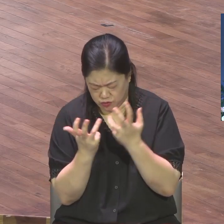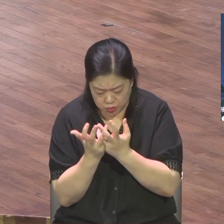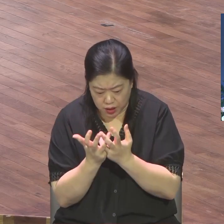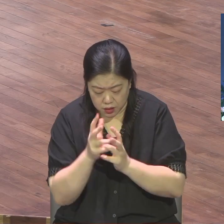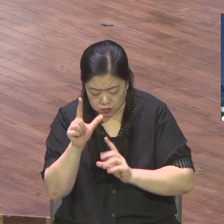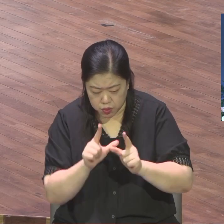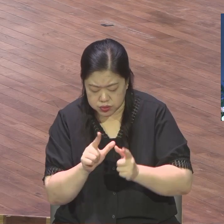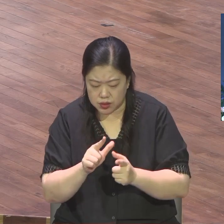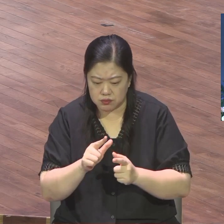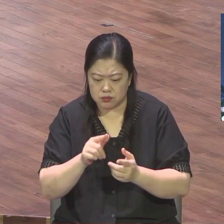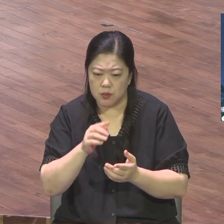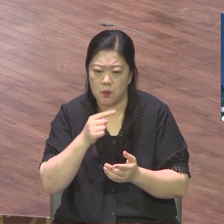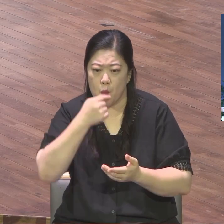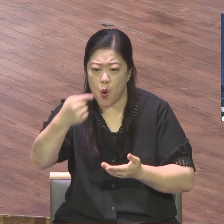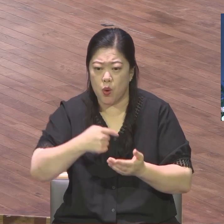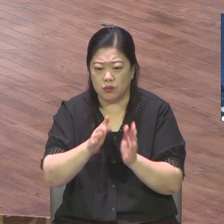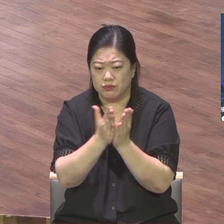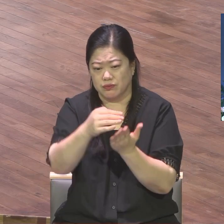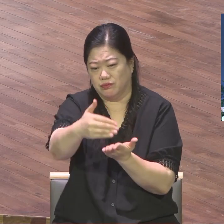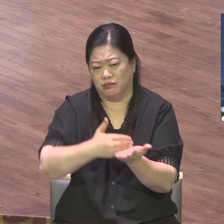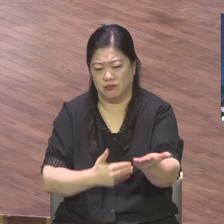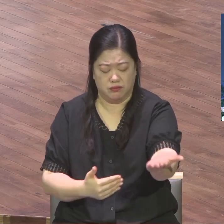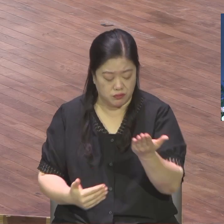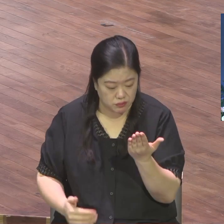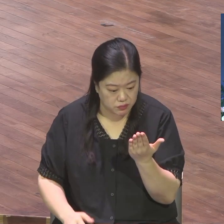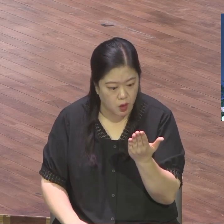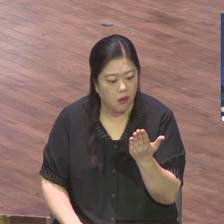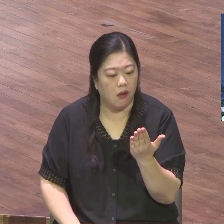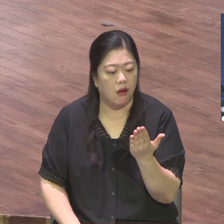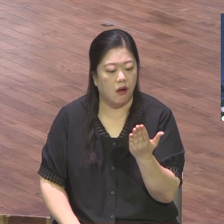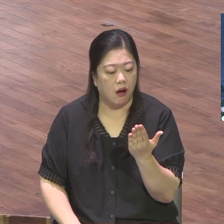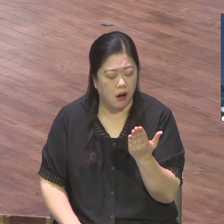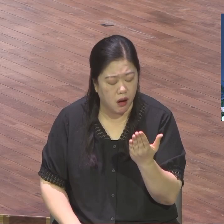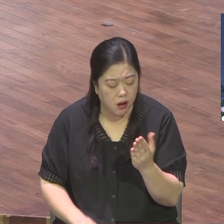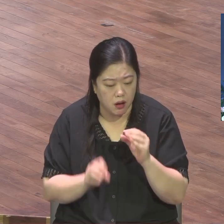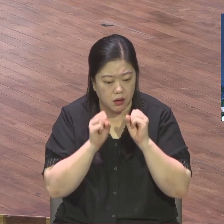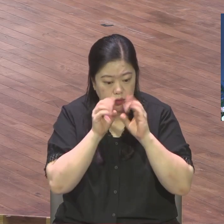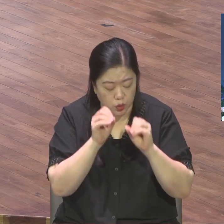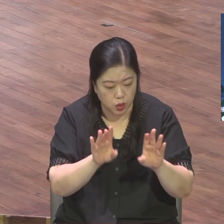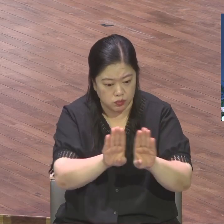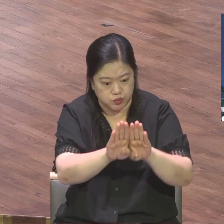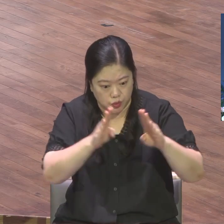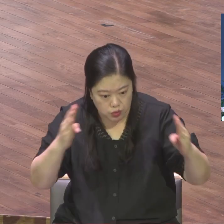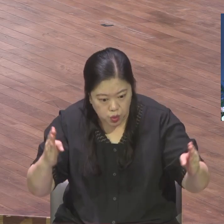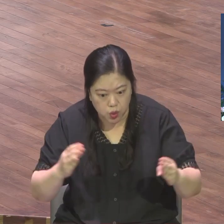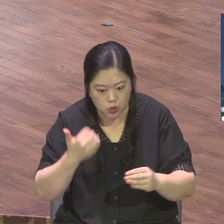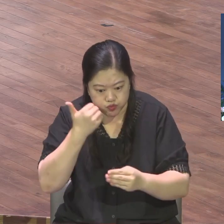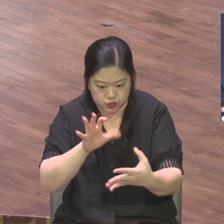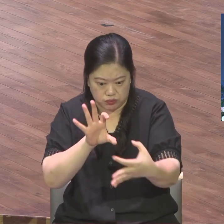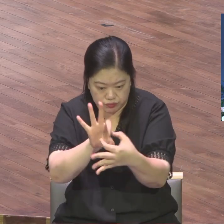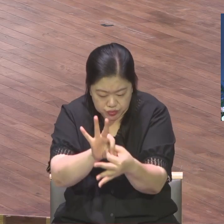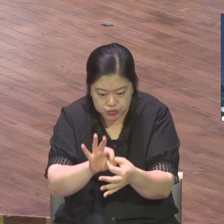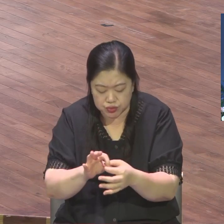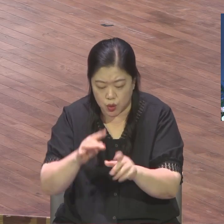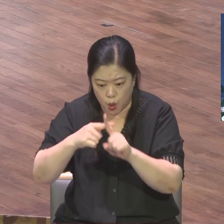야, 성령이 기도를 들으시고 전도자의 발걸음들을 지켜주셨구나.